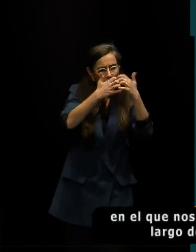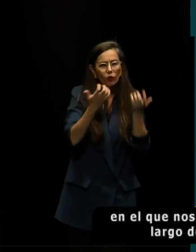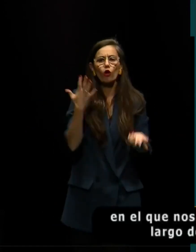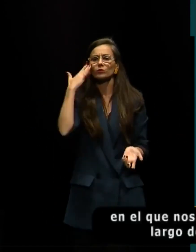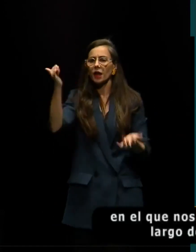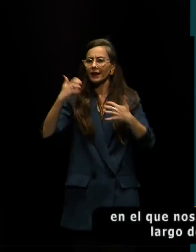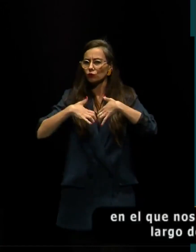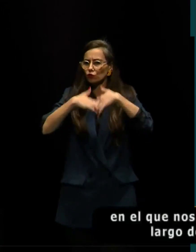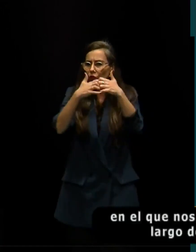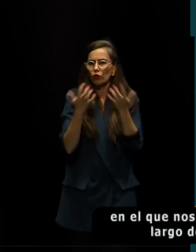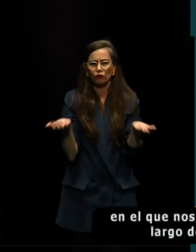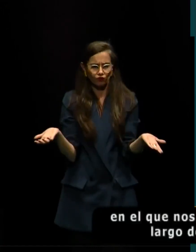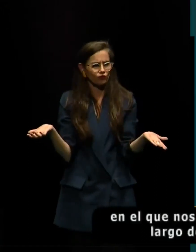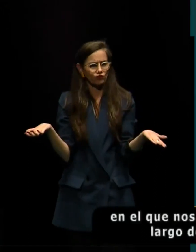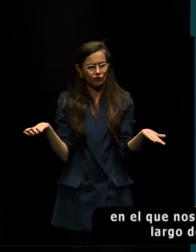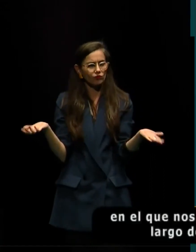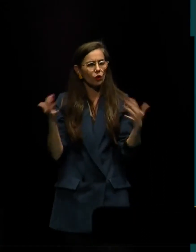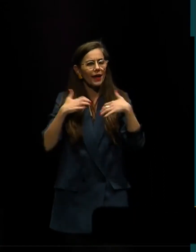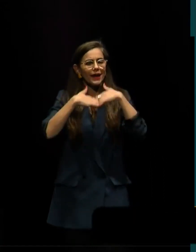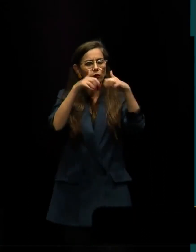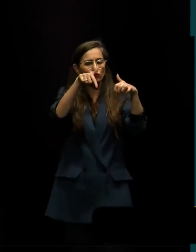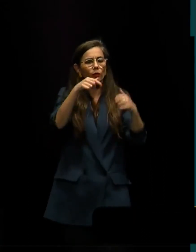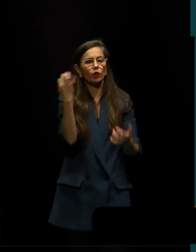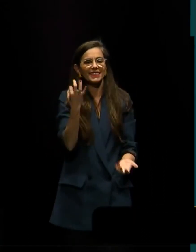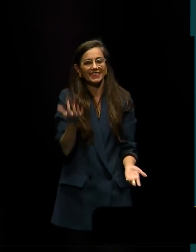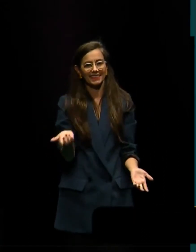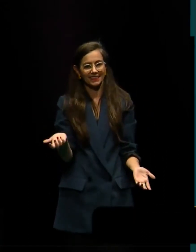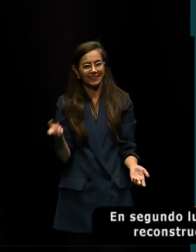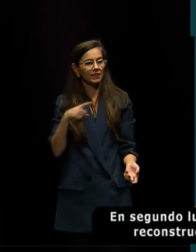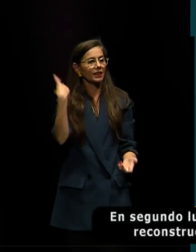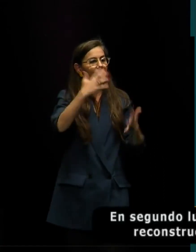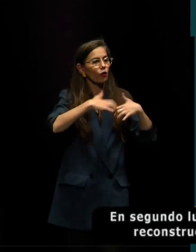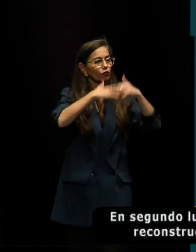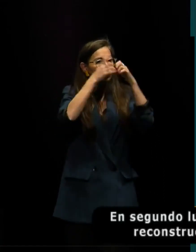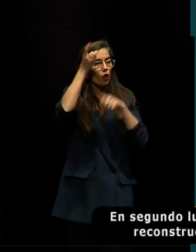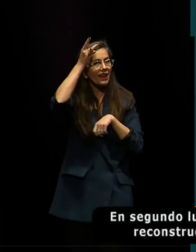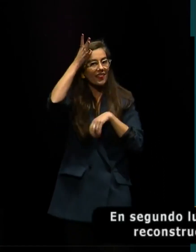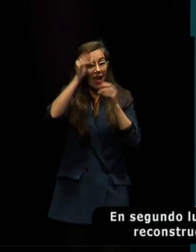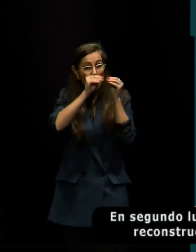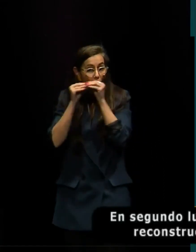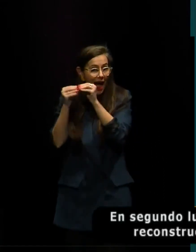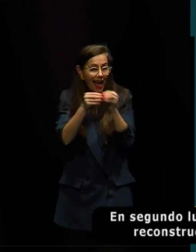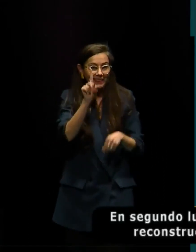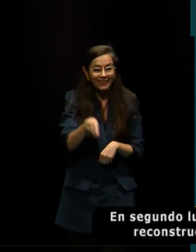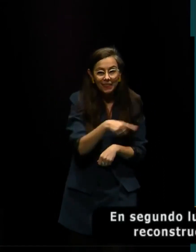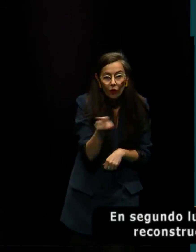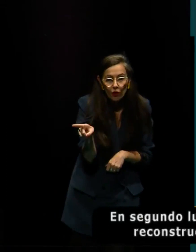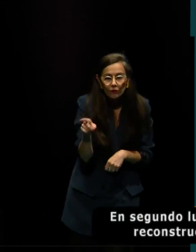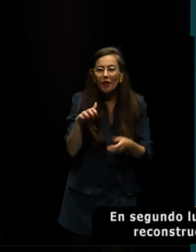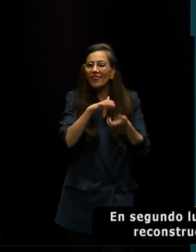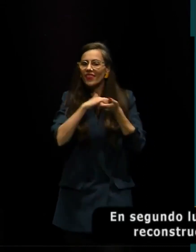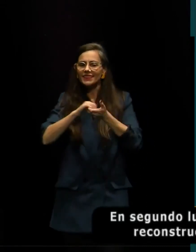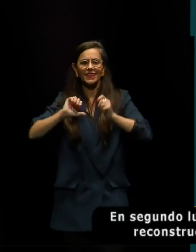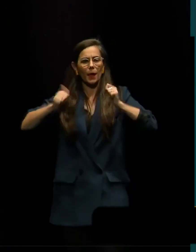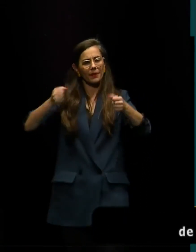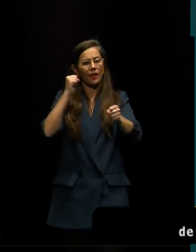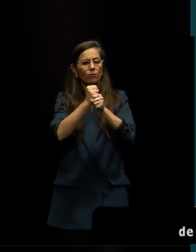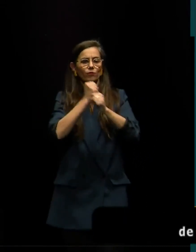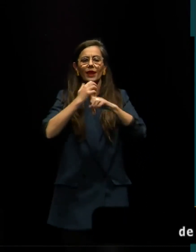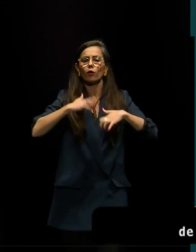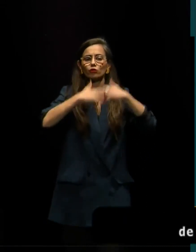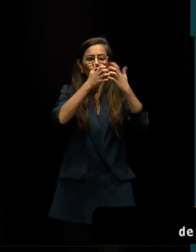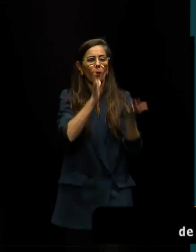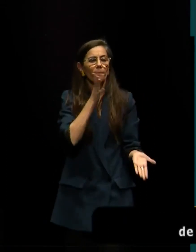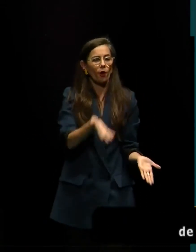CNSE. Anteriormente ya lo ha mencionado tanto Roberto como José Manuel, pero partiendo de una idea clara